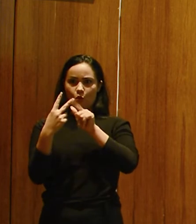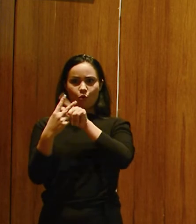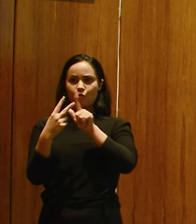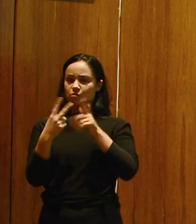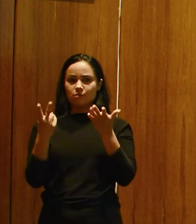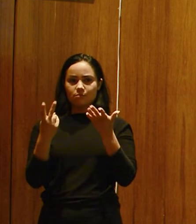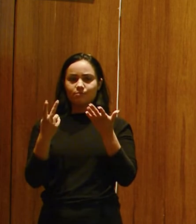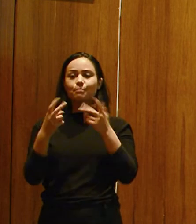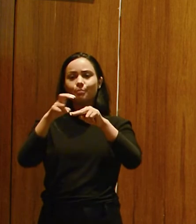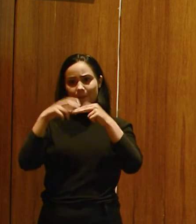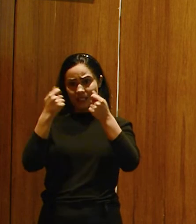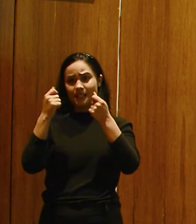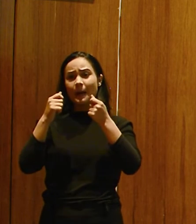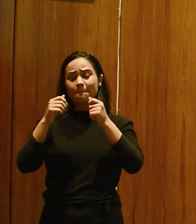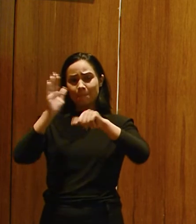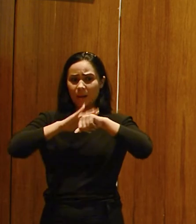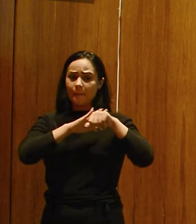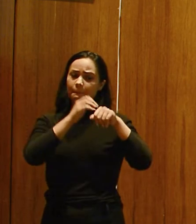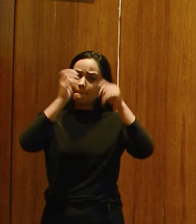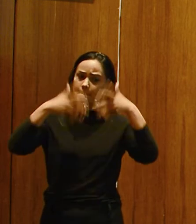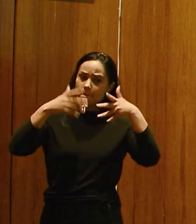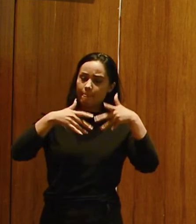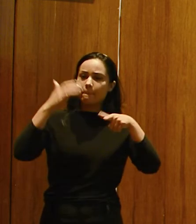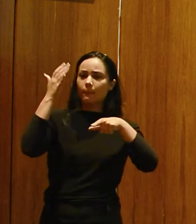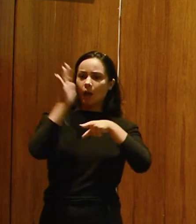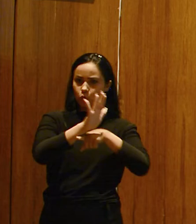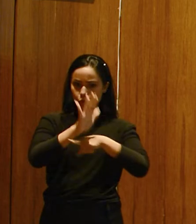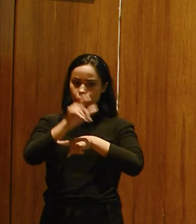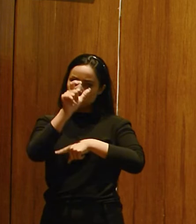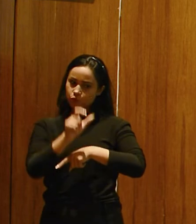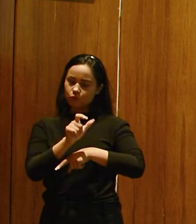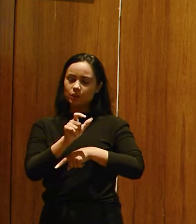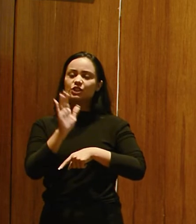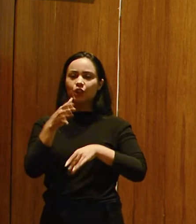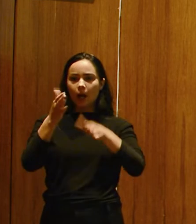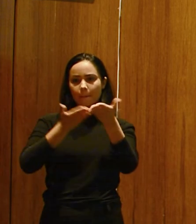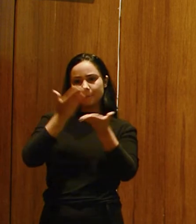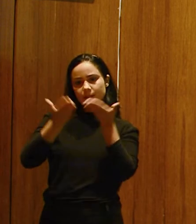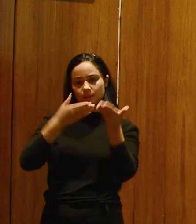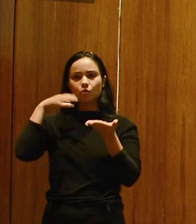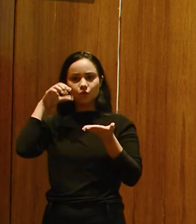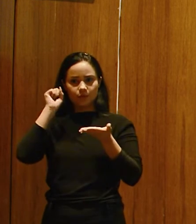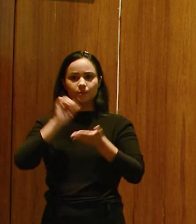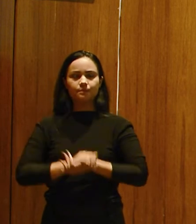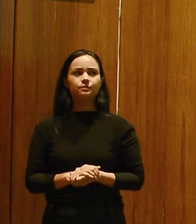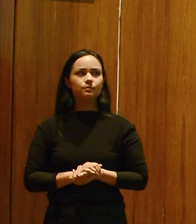Para isso, a gente precisa de mais instrumentos, além daqueles utilizados na reabilitação